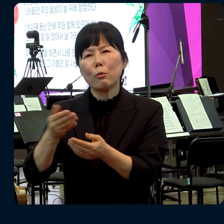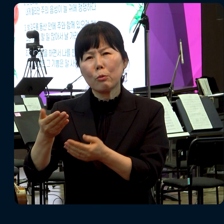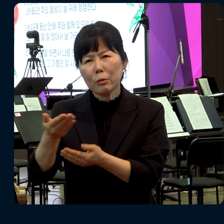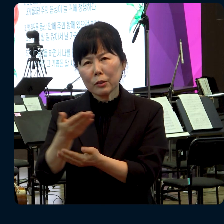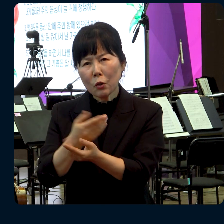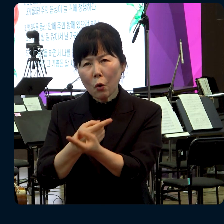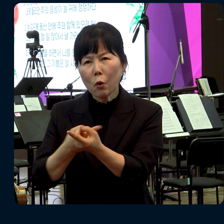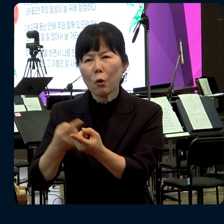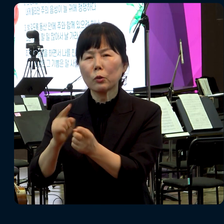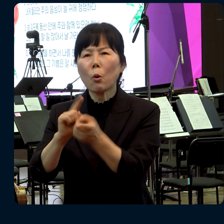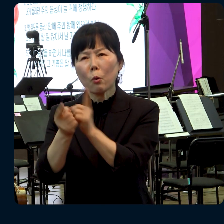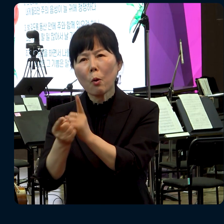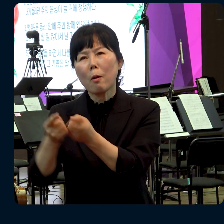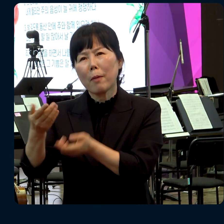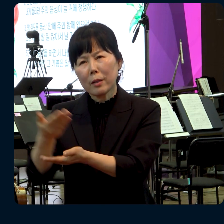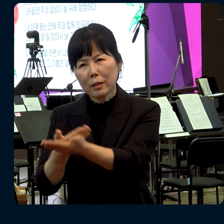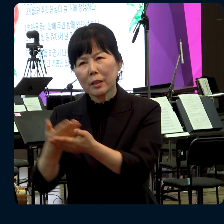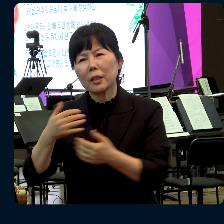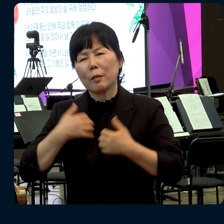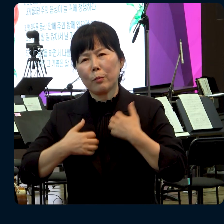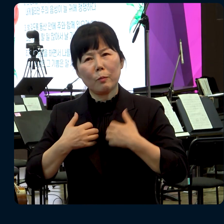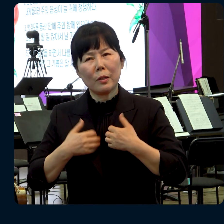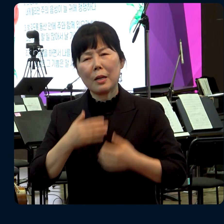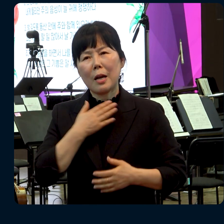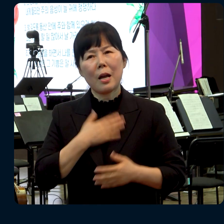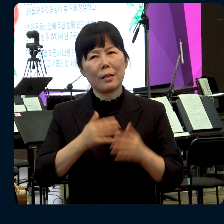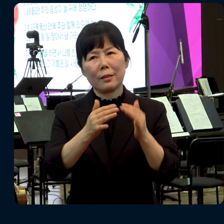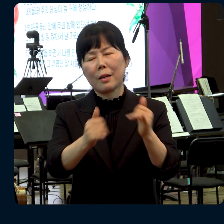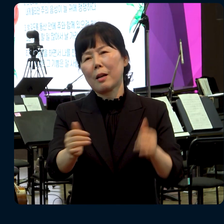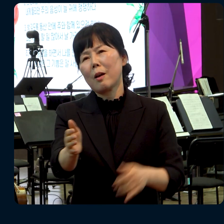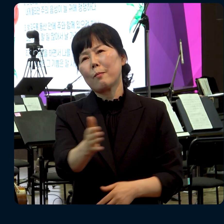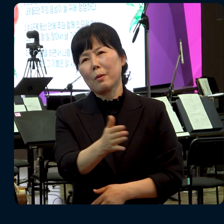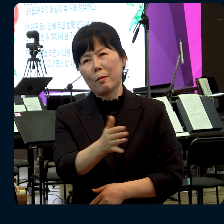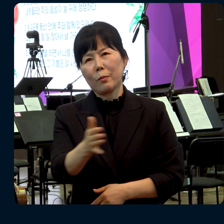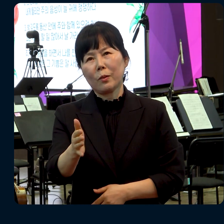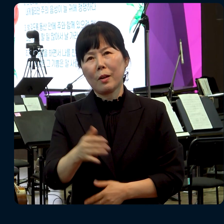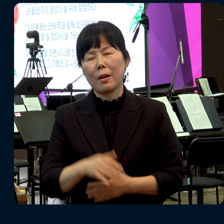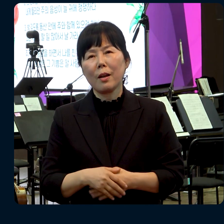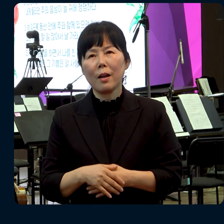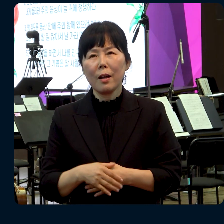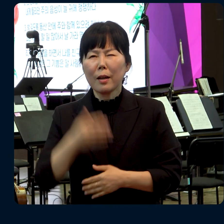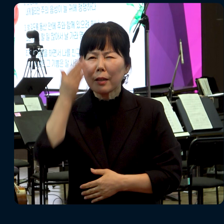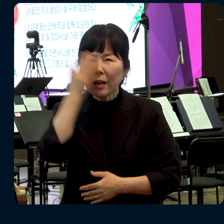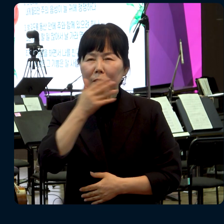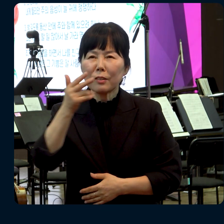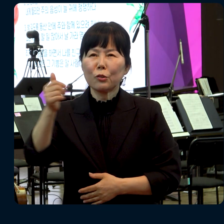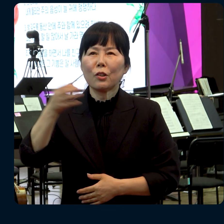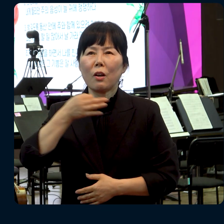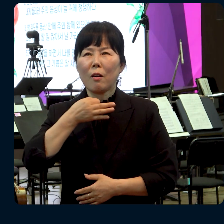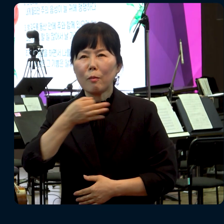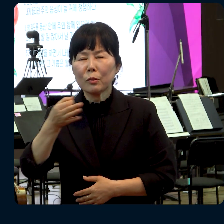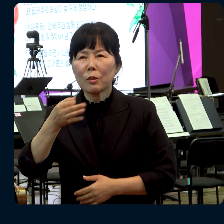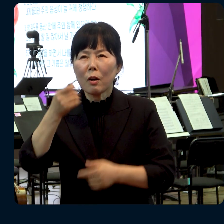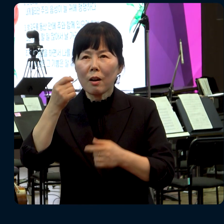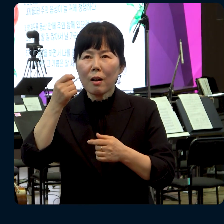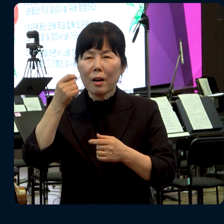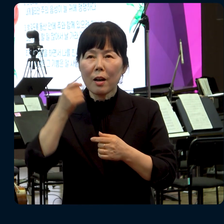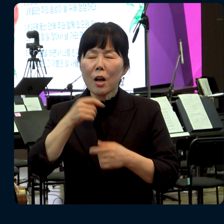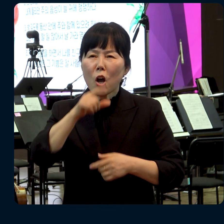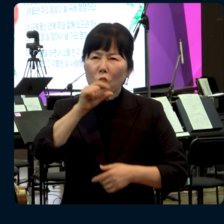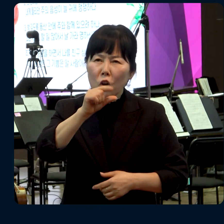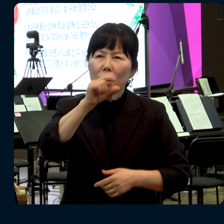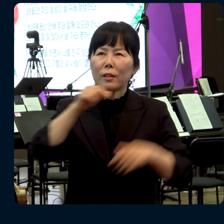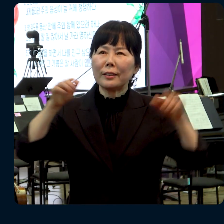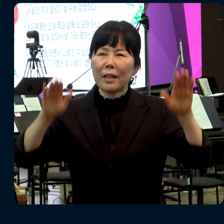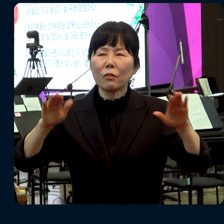기쁨은 알 사람이 없도다. 그 청아한 주의 음성, 울던 새도